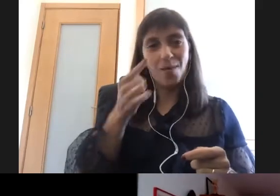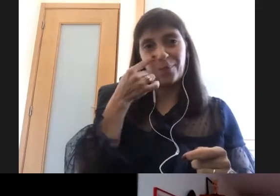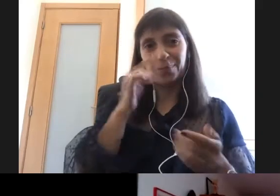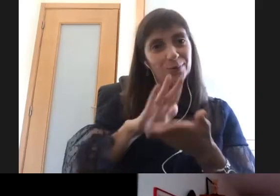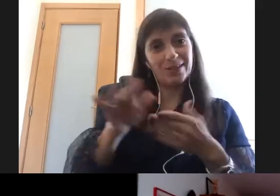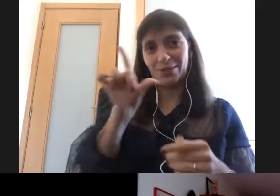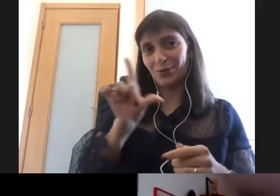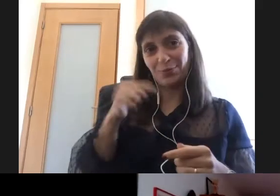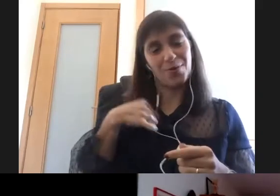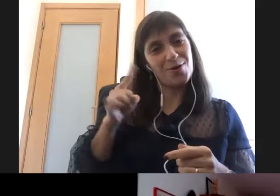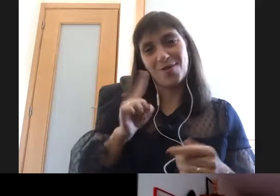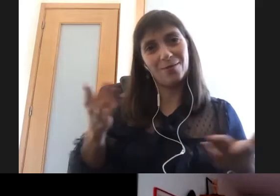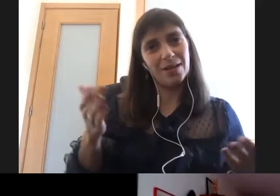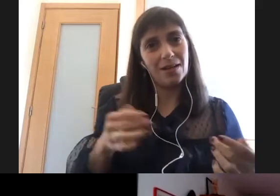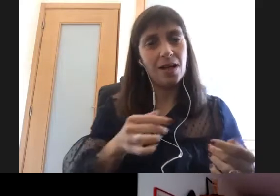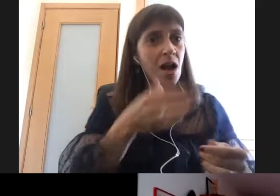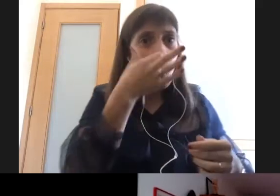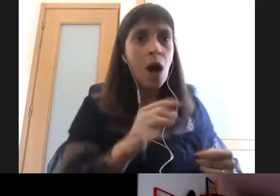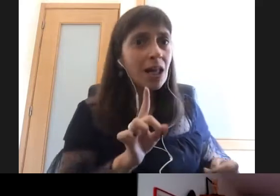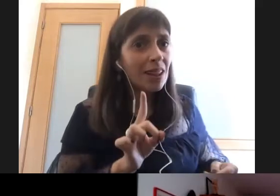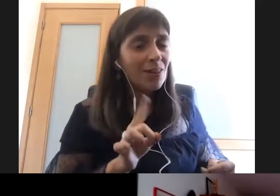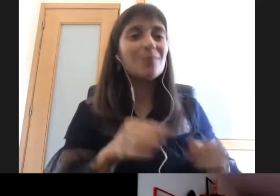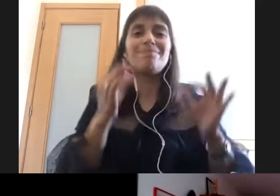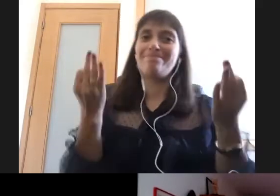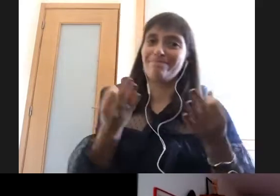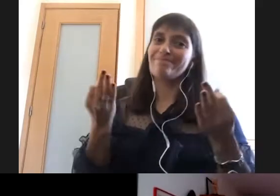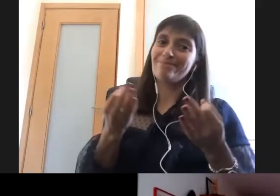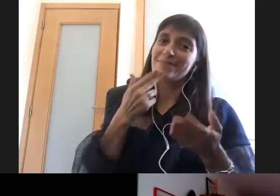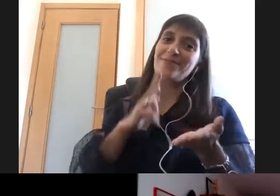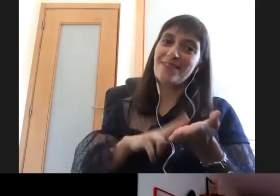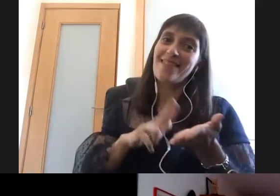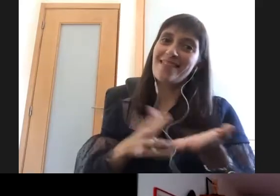Lisboa, o que é uma fraqueza incrível.